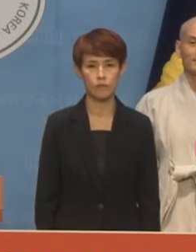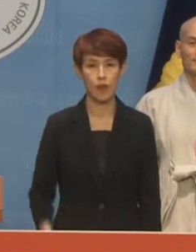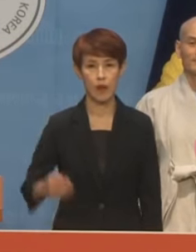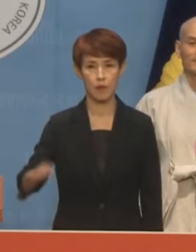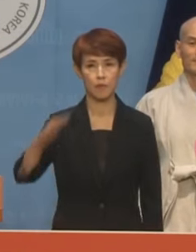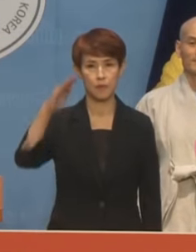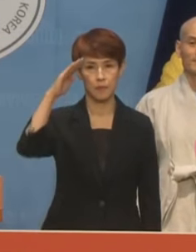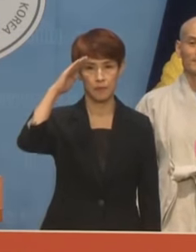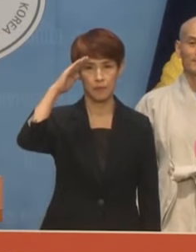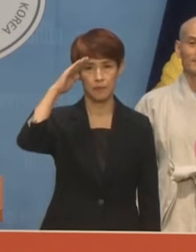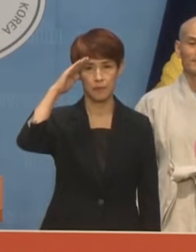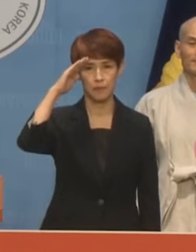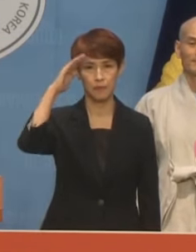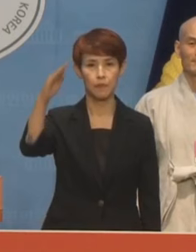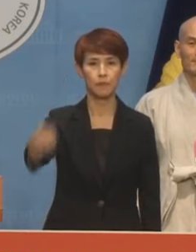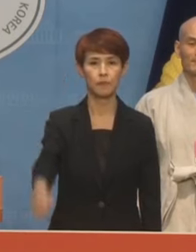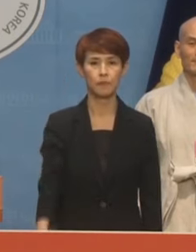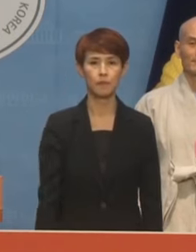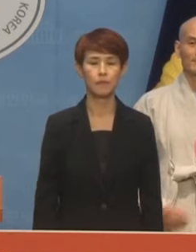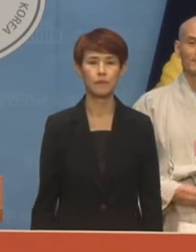해병.